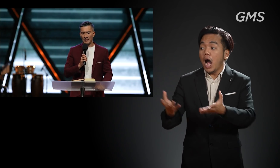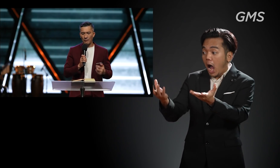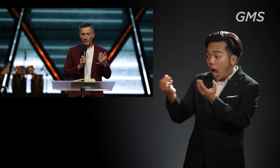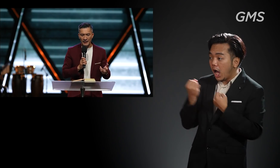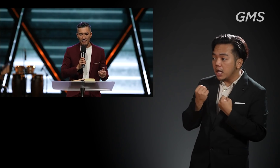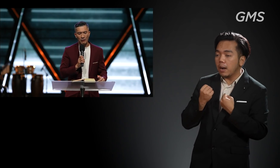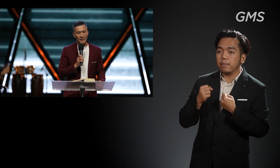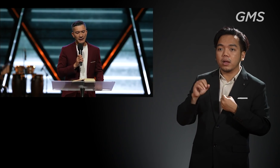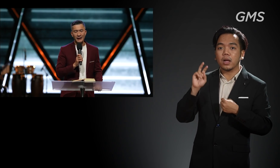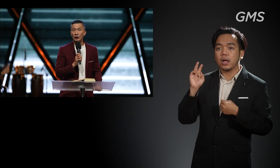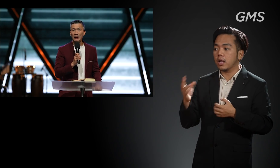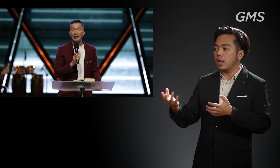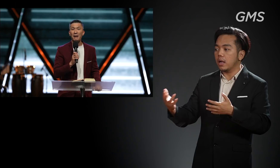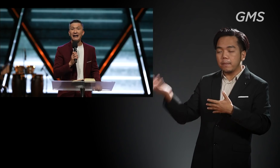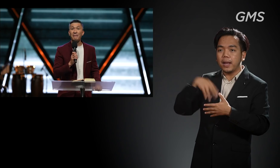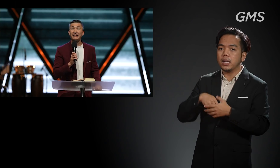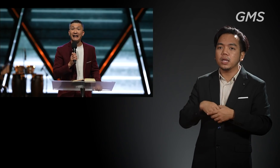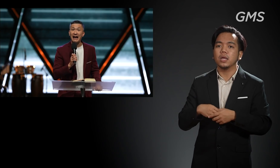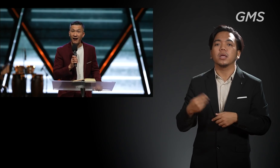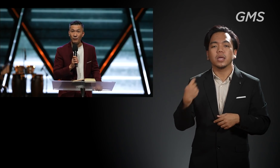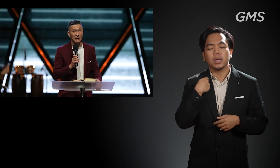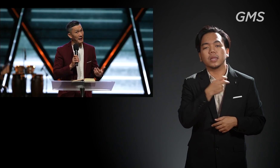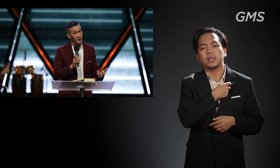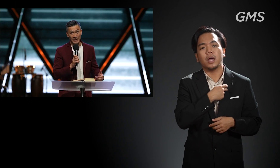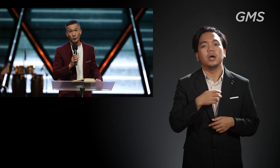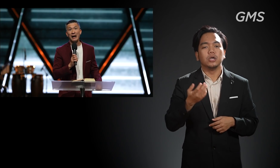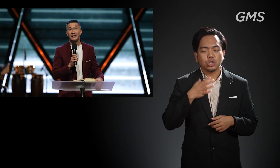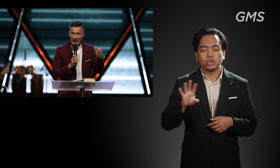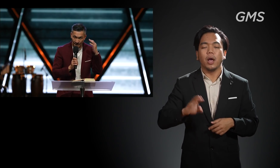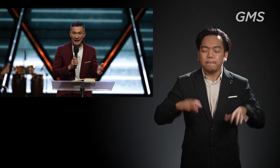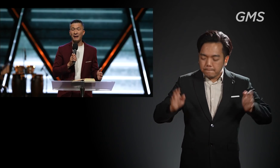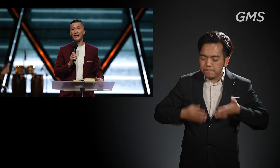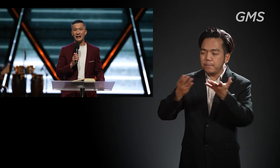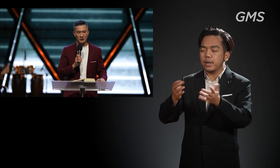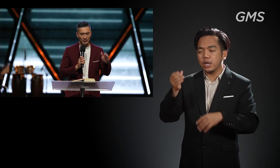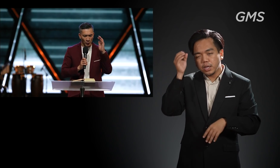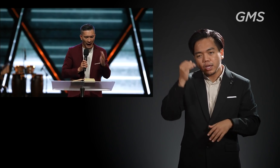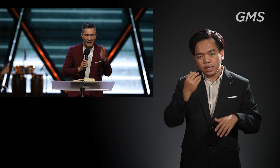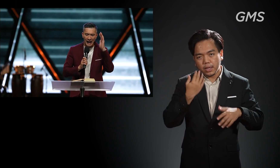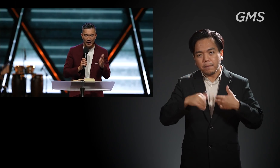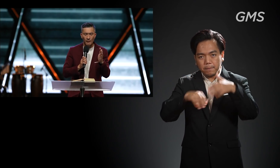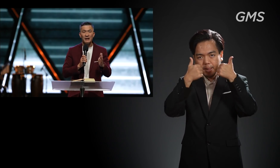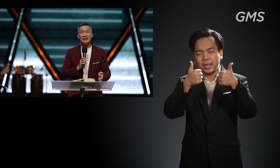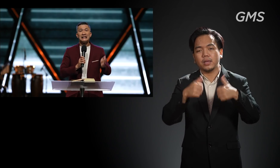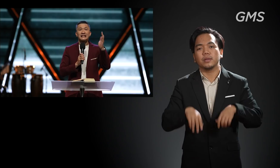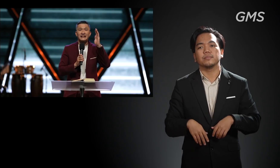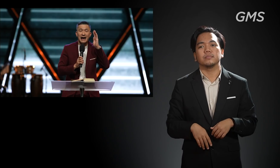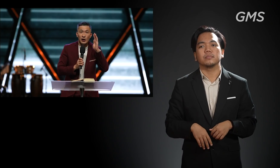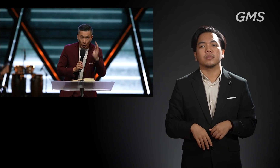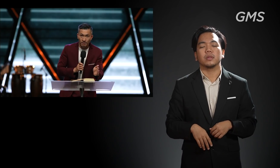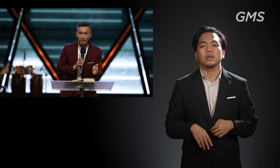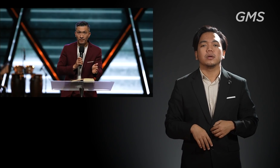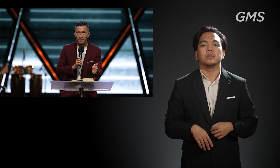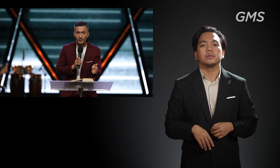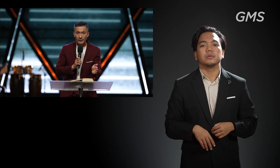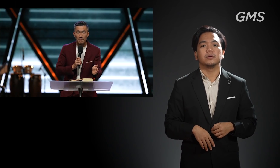sedikit, menabur banyak, menuai banyak. Yang kedua adalah panen material, bukan panen spiritual. Sekarang panen material sebab Tuhan Allahku